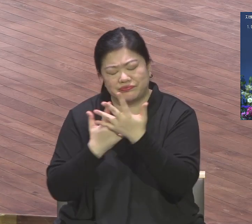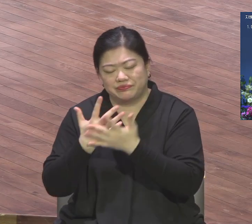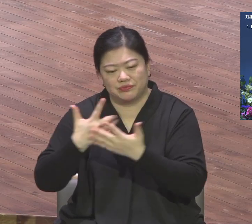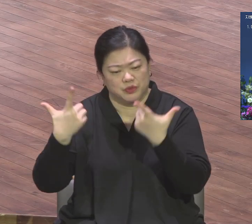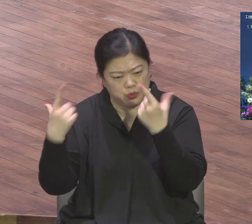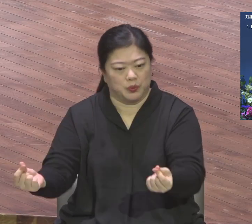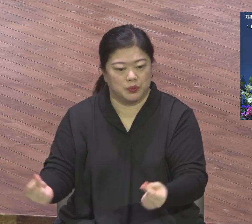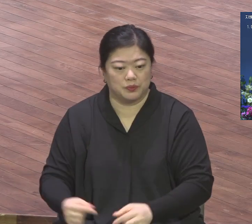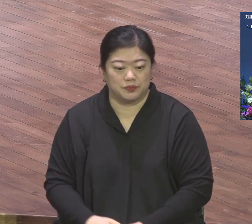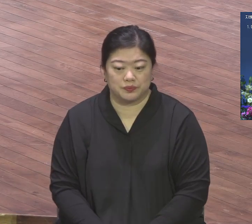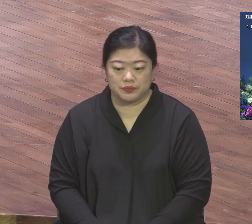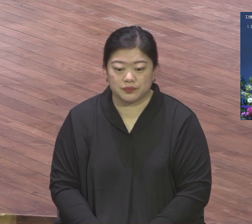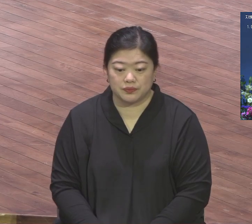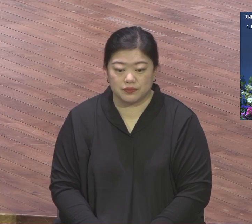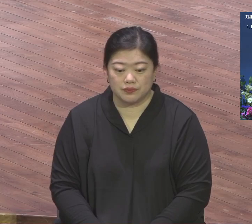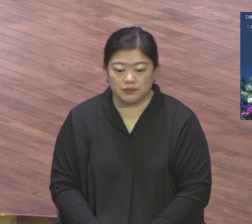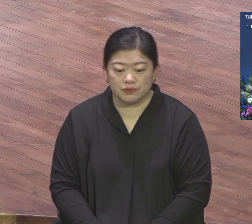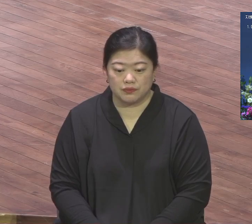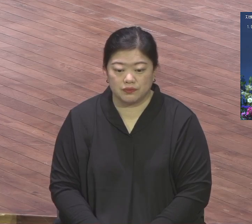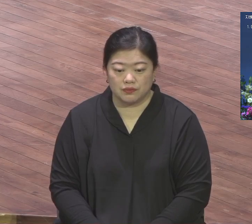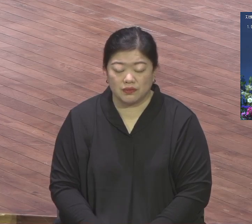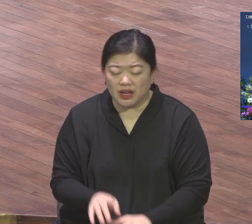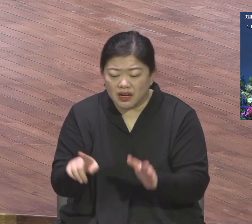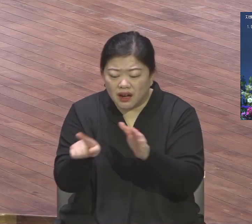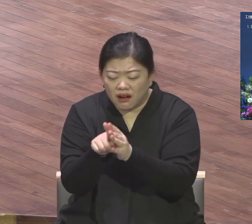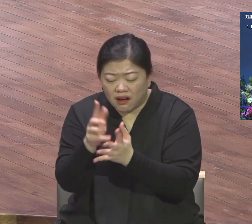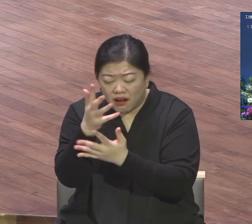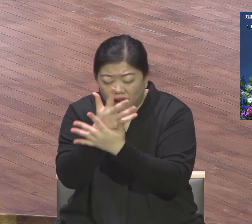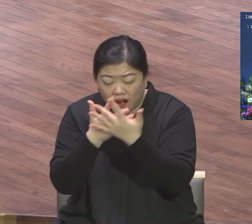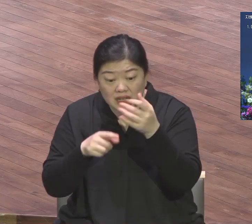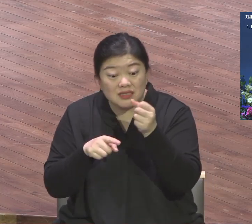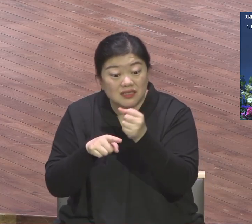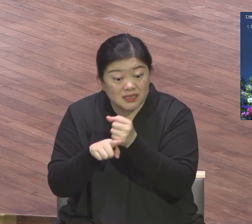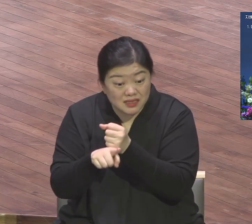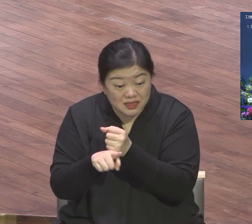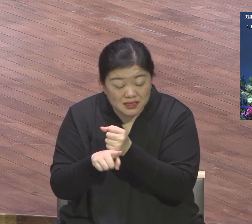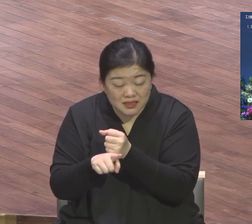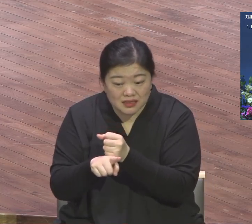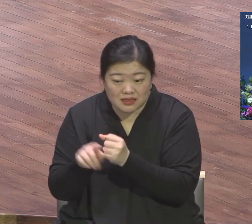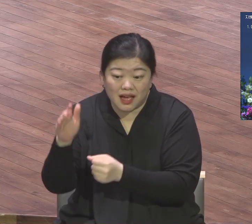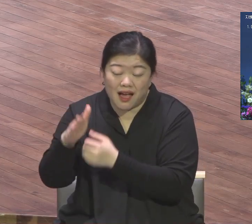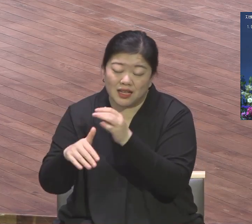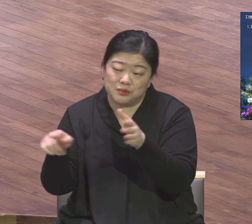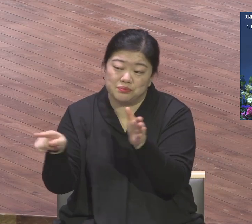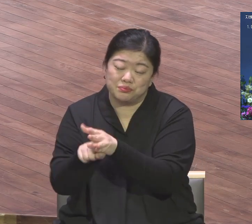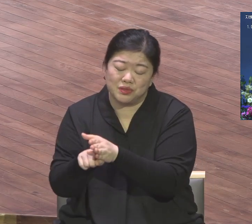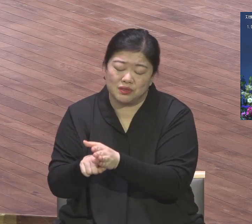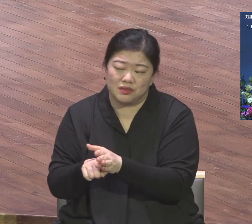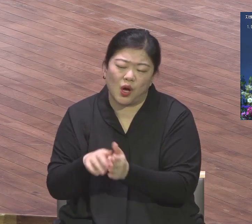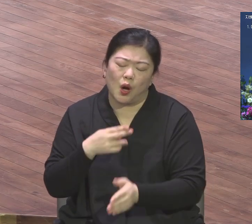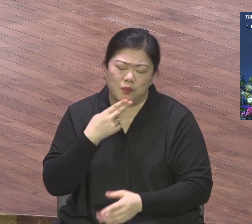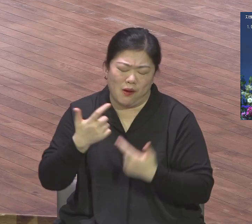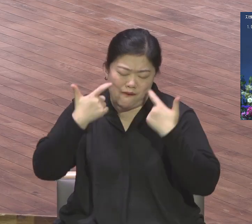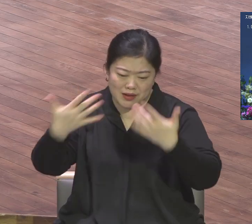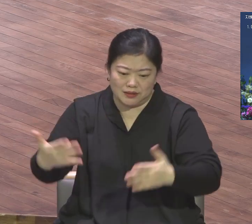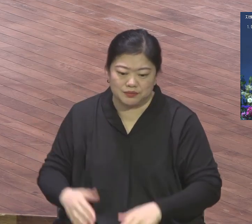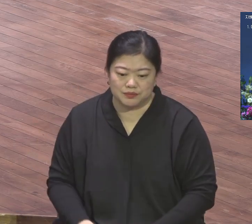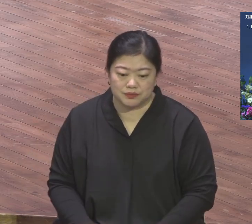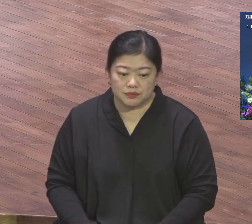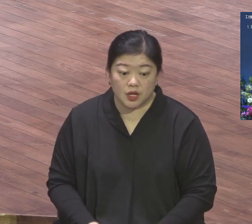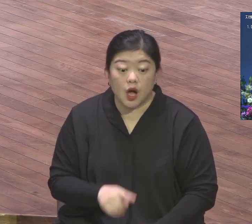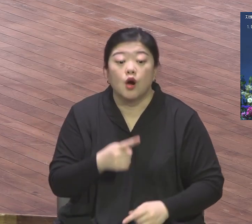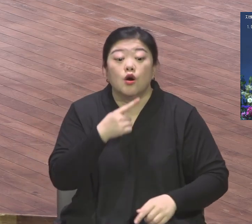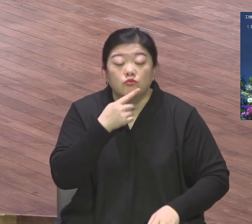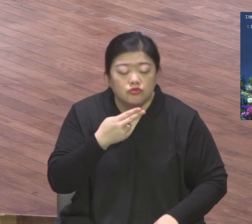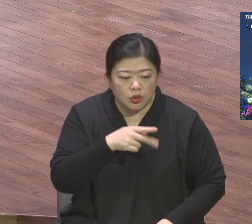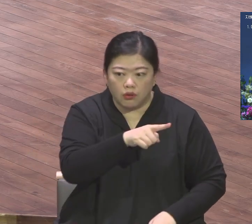말이에요? 하나님 없는 사람이라고. 하나님 안 믿는 사람이라니까. 말은 해. 주여 주여.